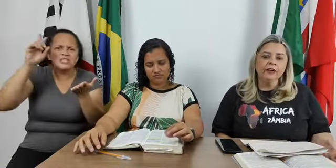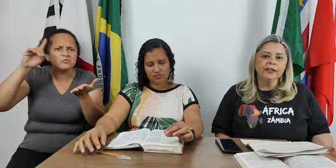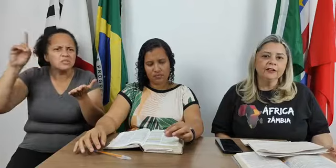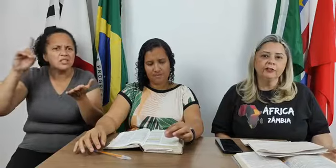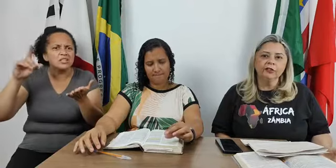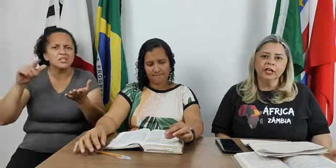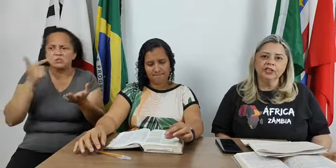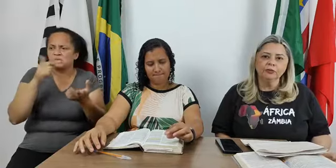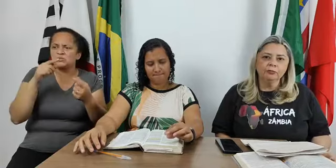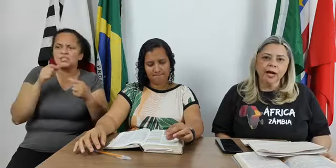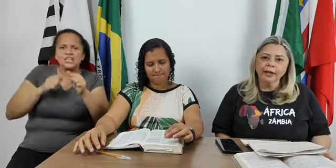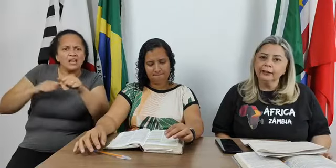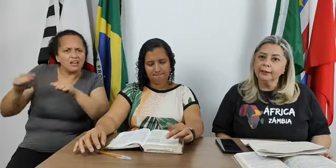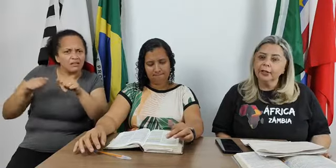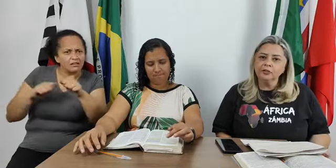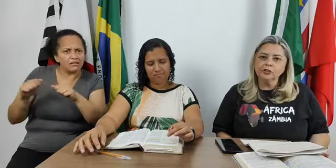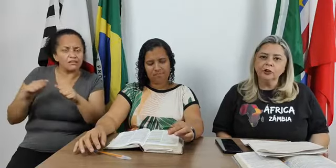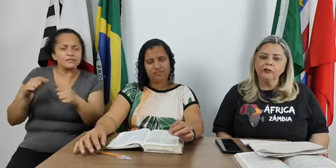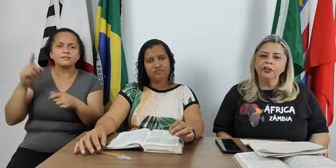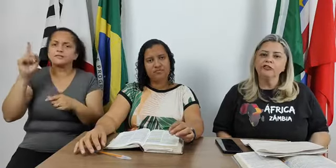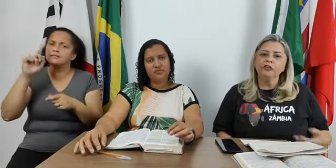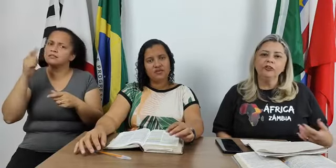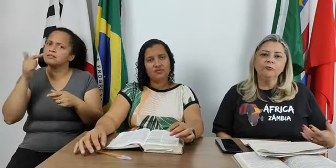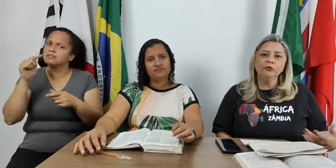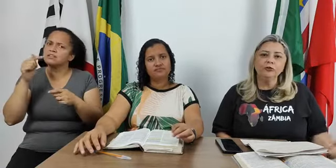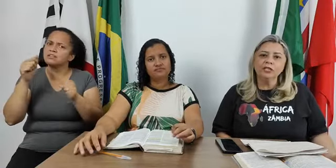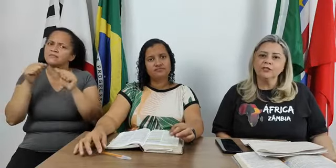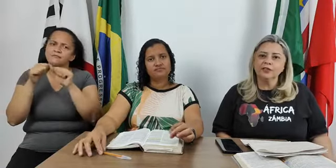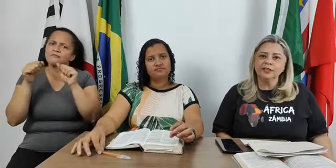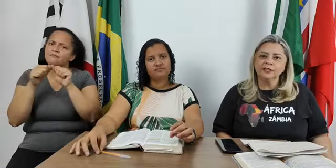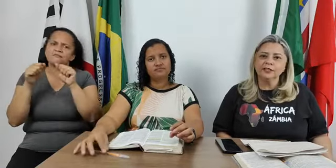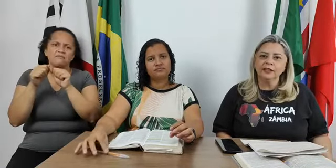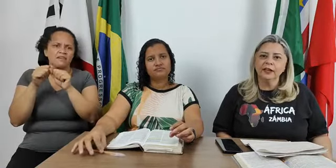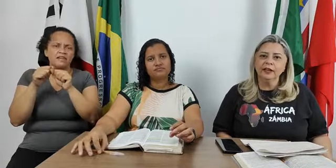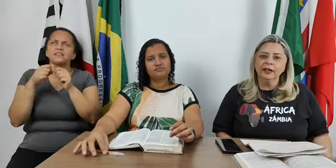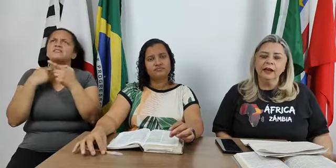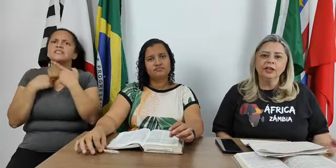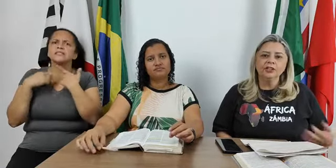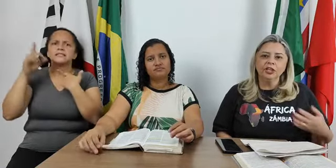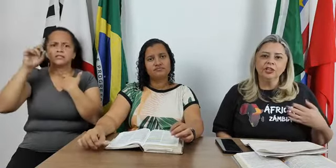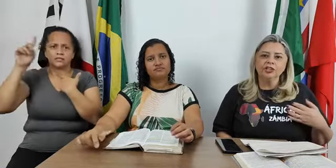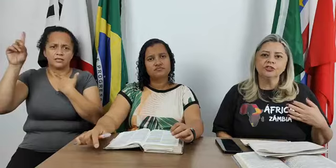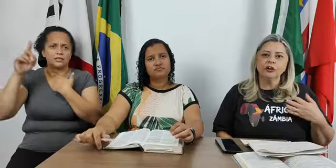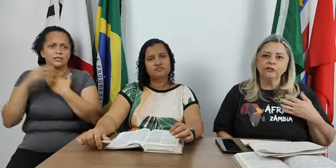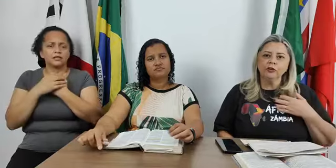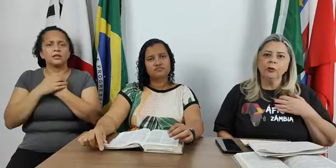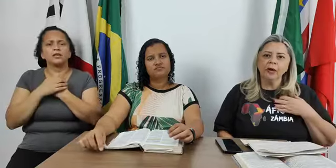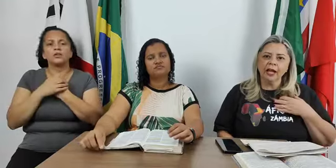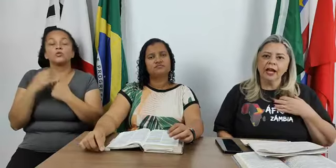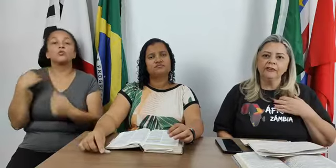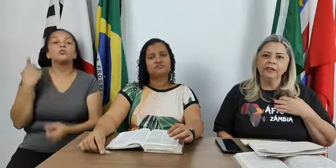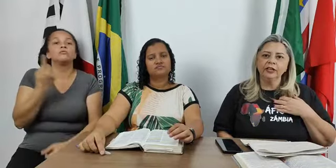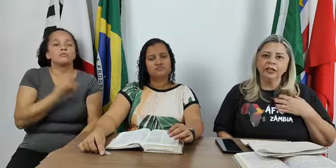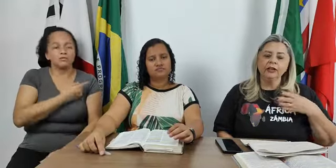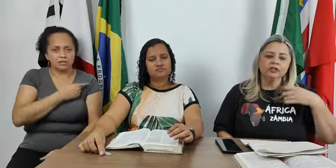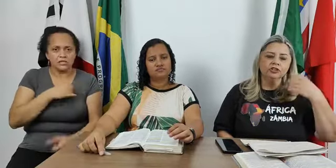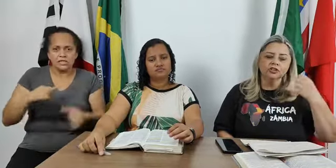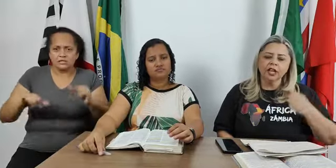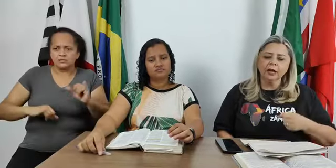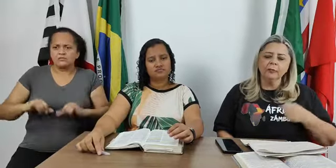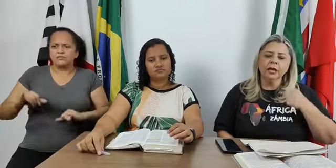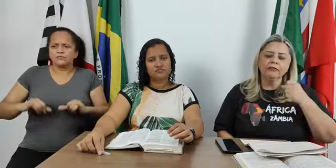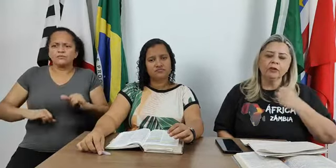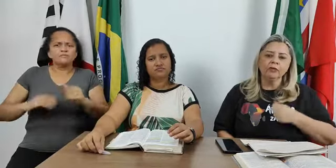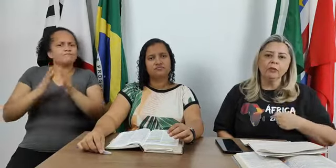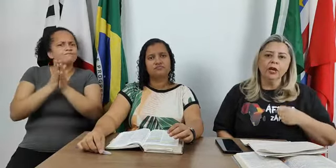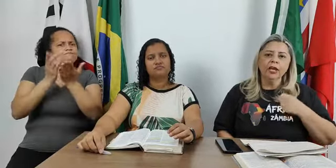não faz a vontade do Pai, ela também sofre duas vezes, né? A gente sofre com a palavra, né? Que a gente